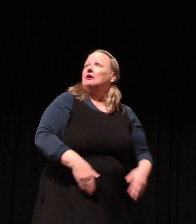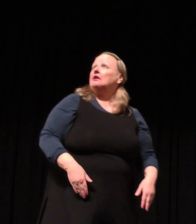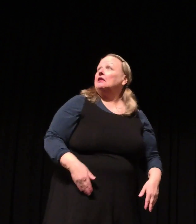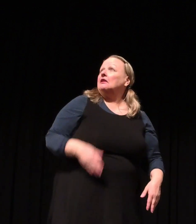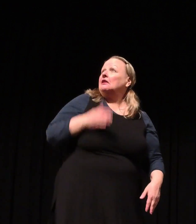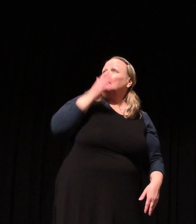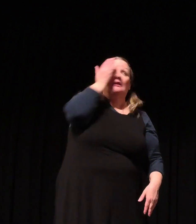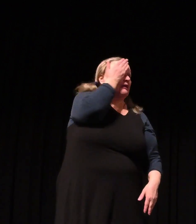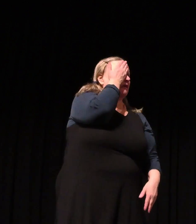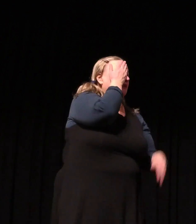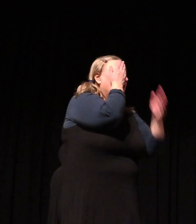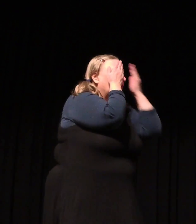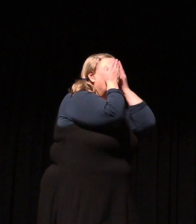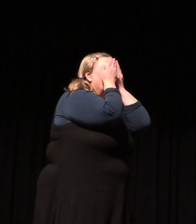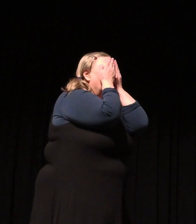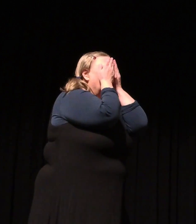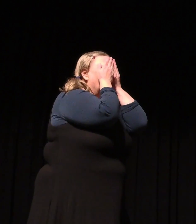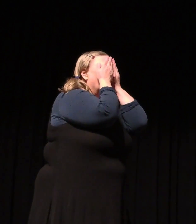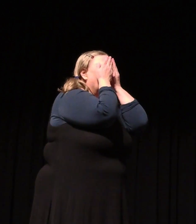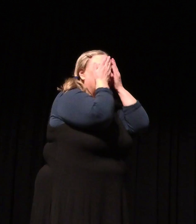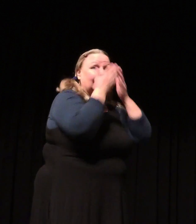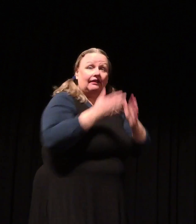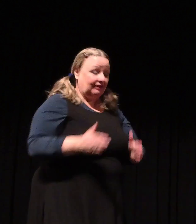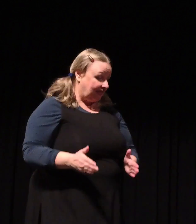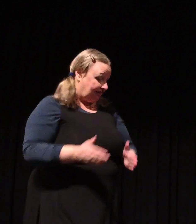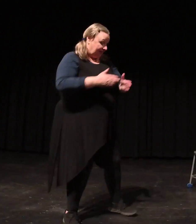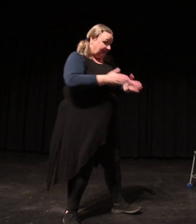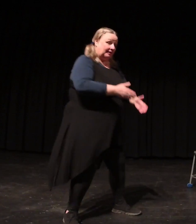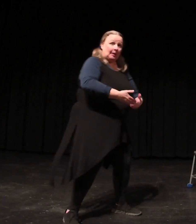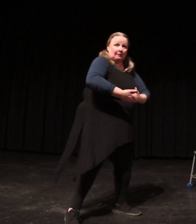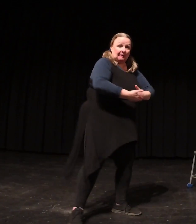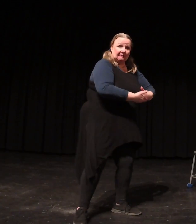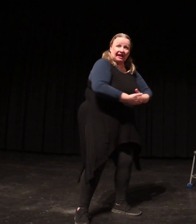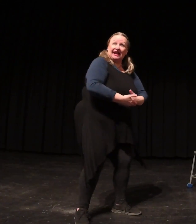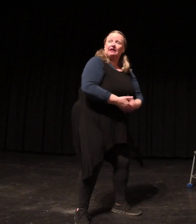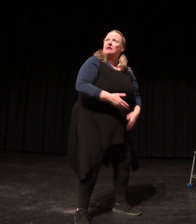Et les bébés font de même, se cachent le visage aussi.